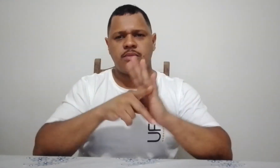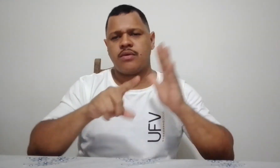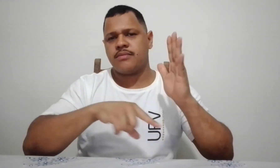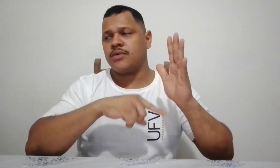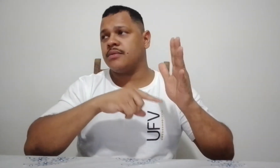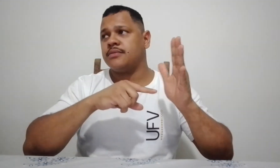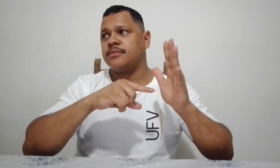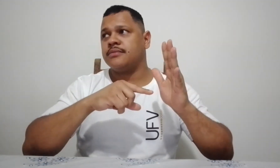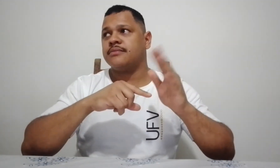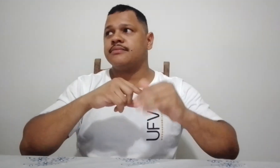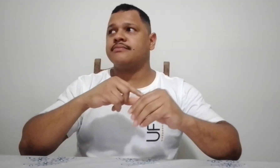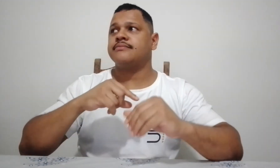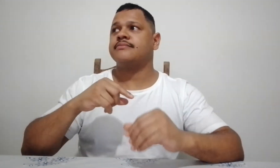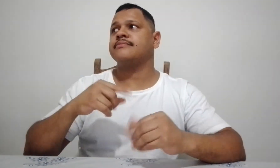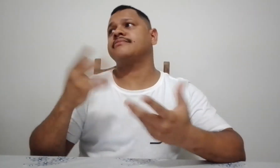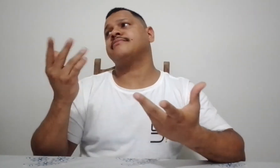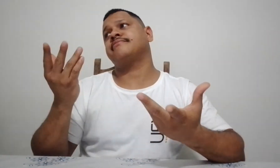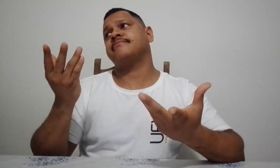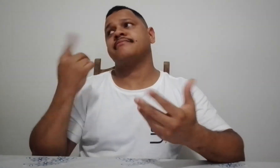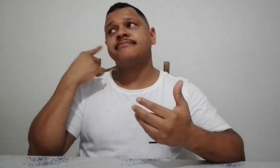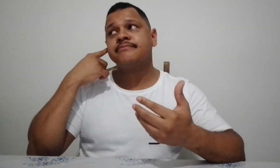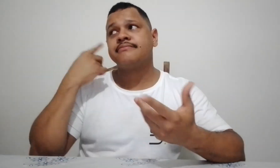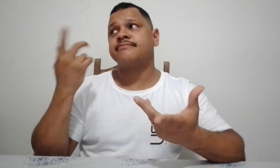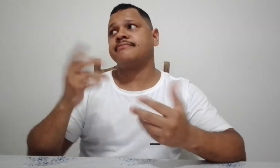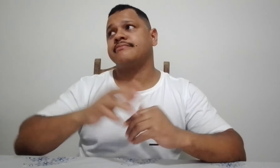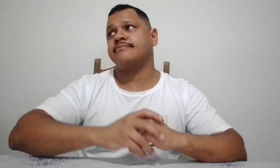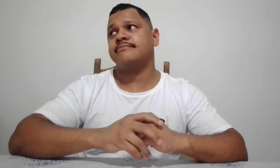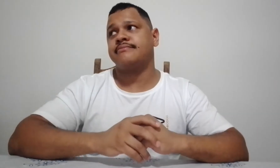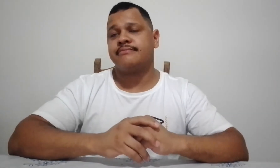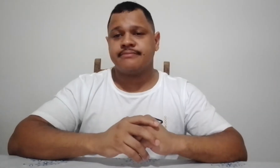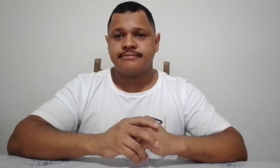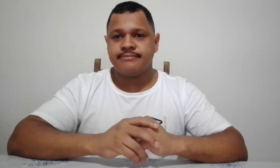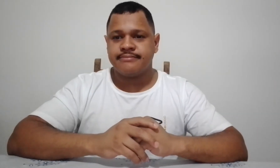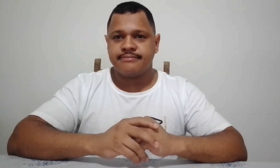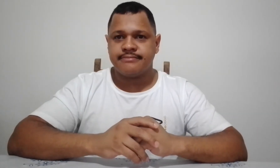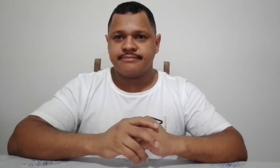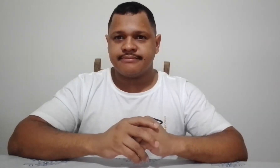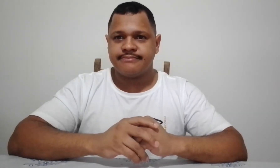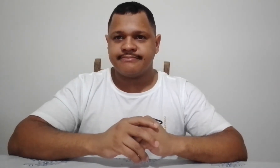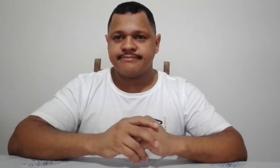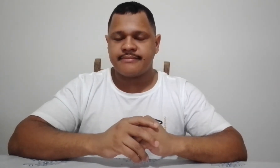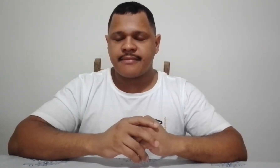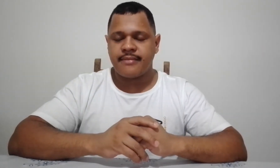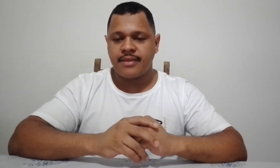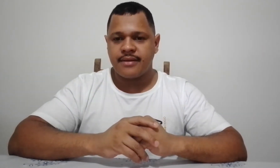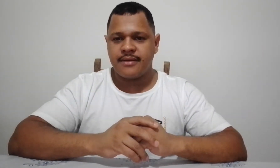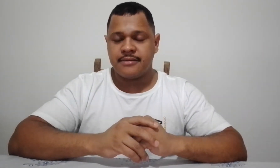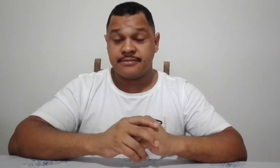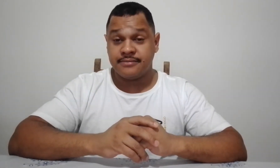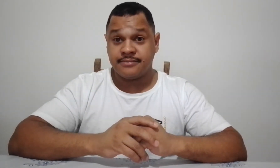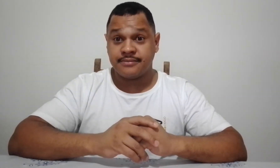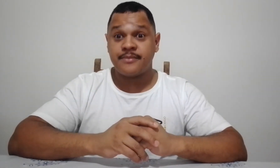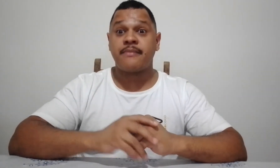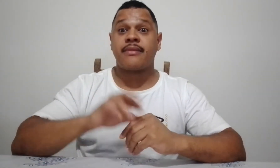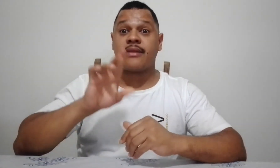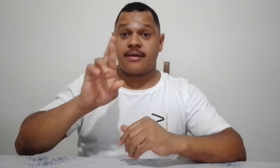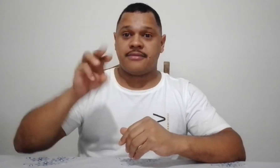a jθ e o Rm sobre raiz de 2. Então, nós temos Rm sobre raiz de